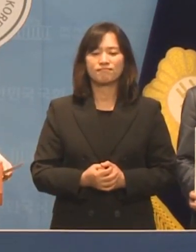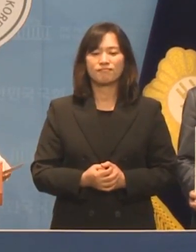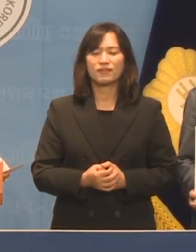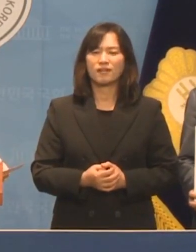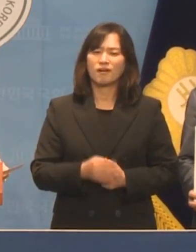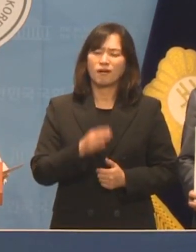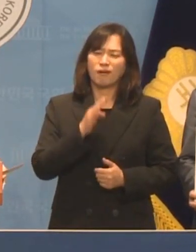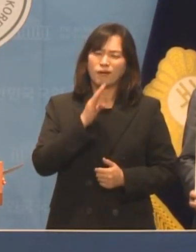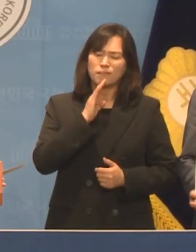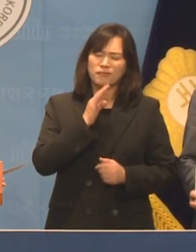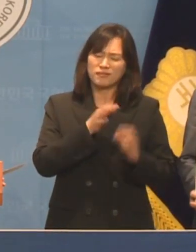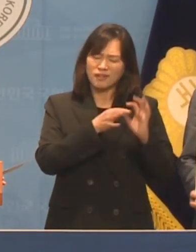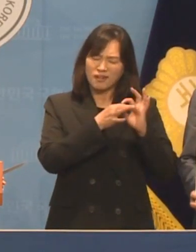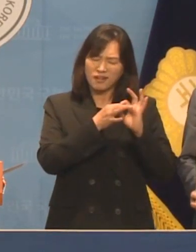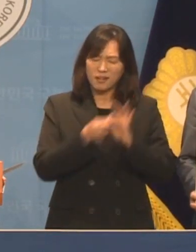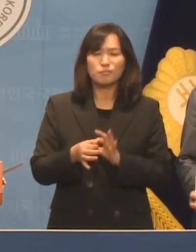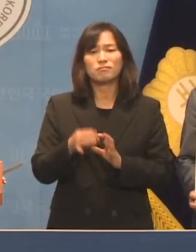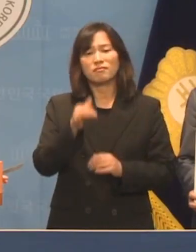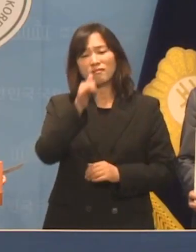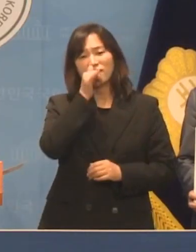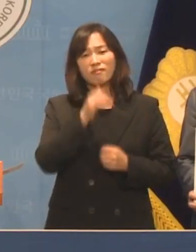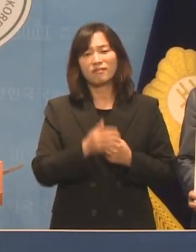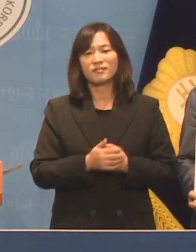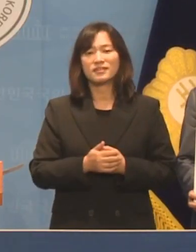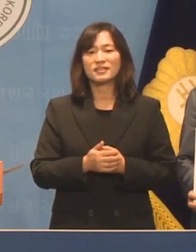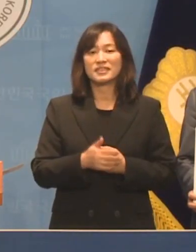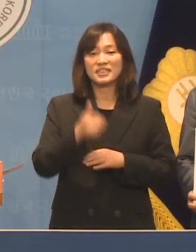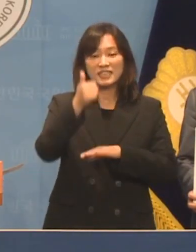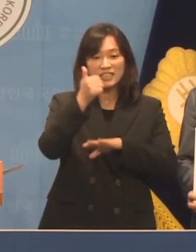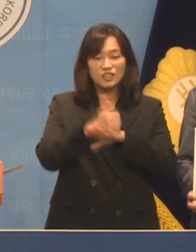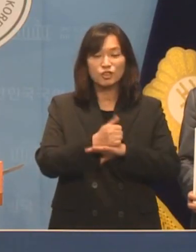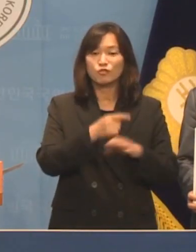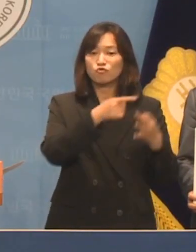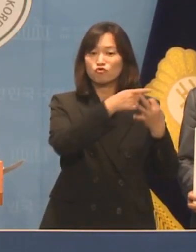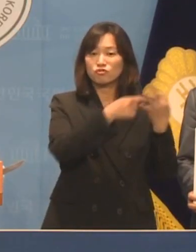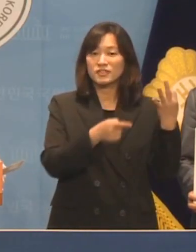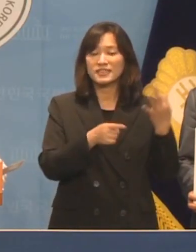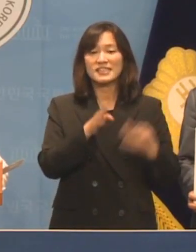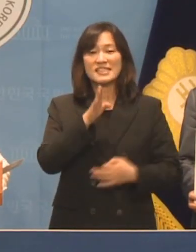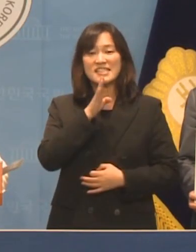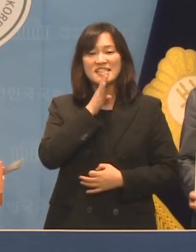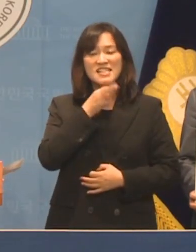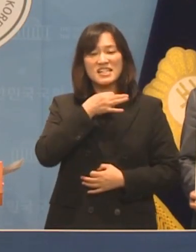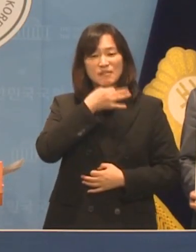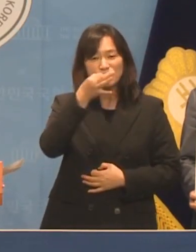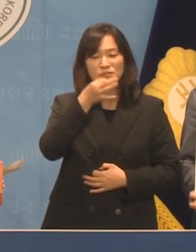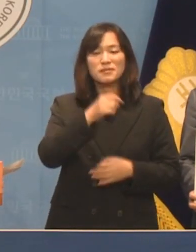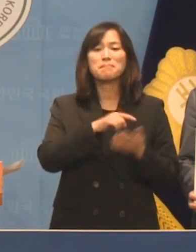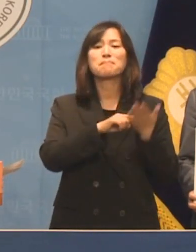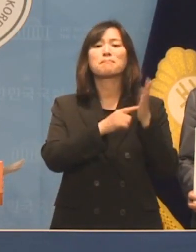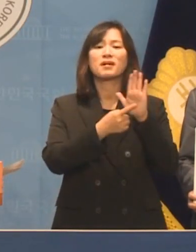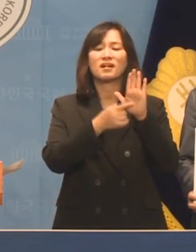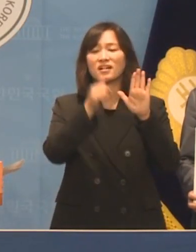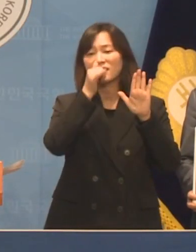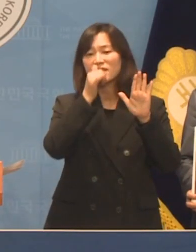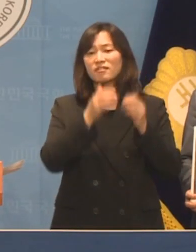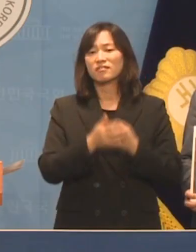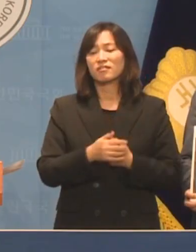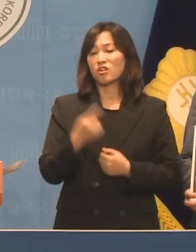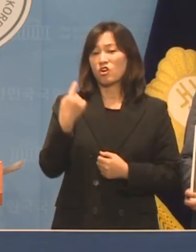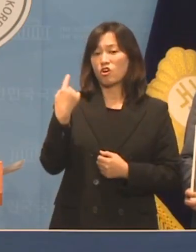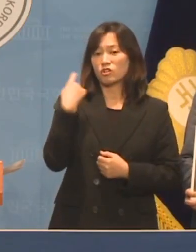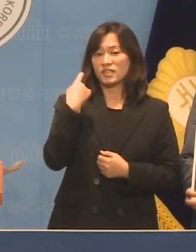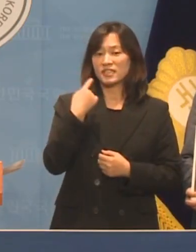끝도 없습니다. 드디어 윤석열의 진짜 육성이 또 나왔습니다.